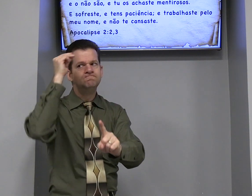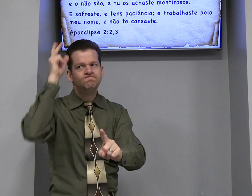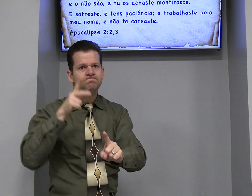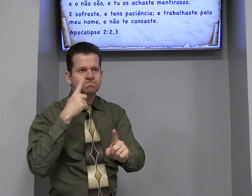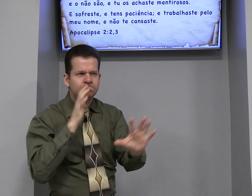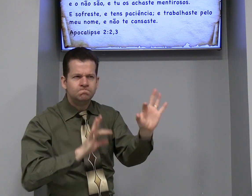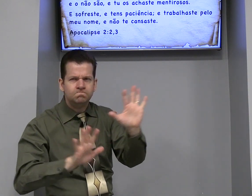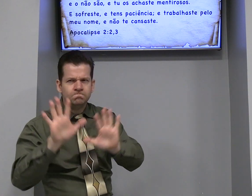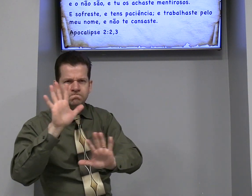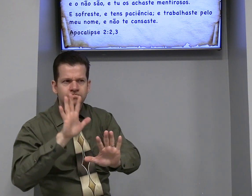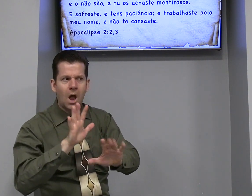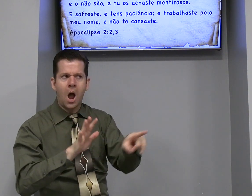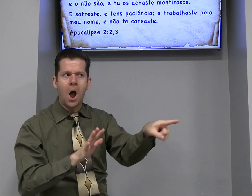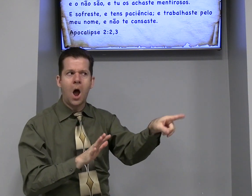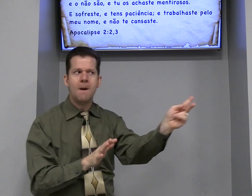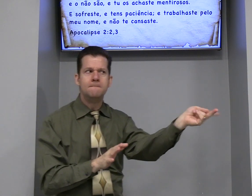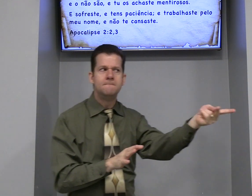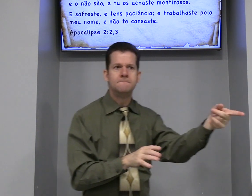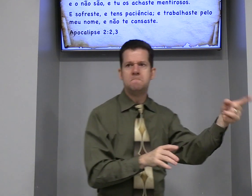E também não mentia.